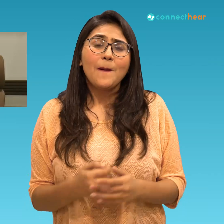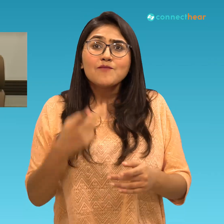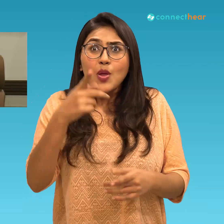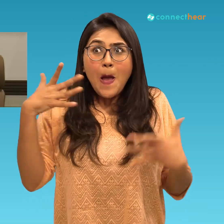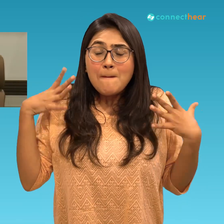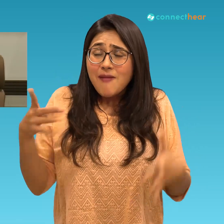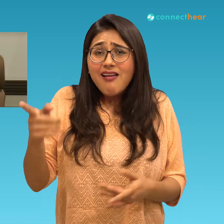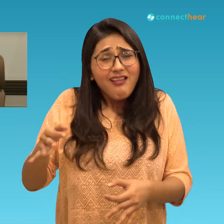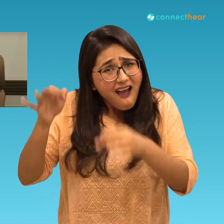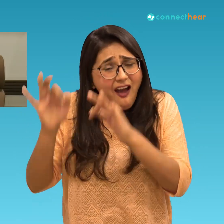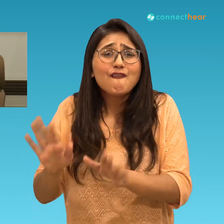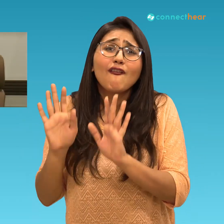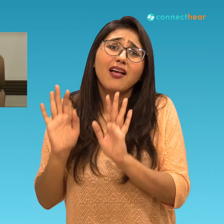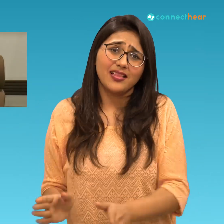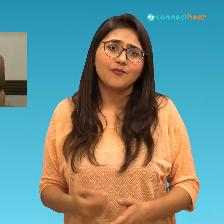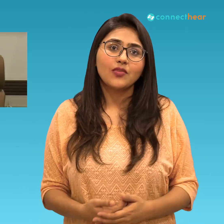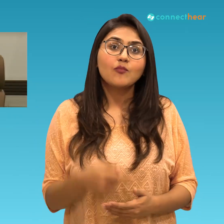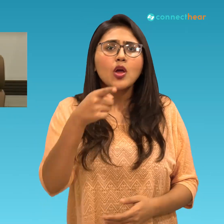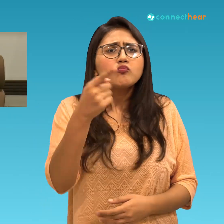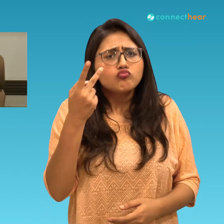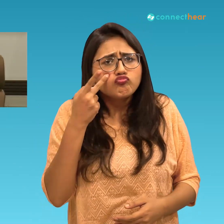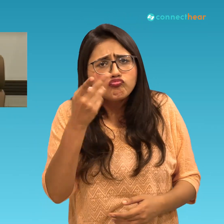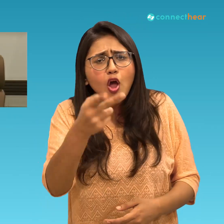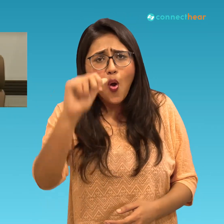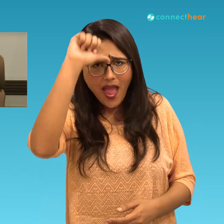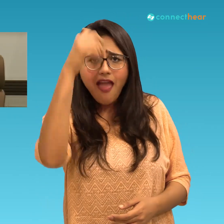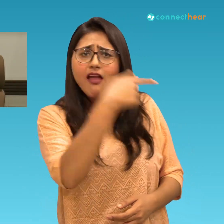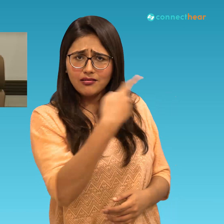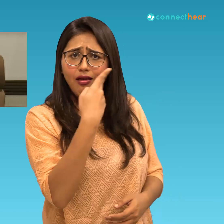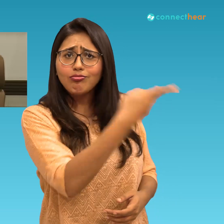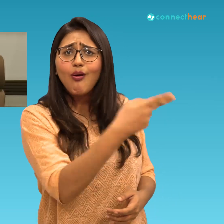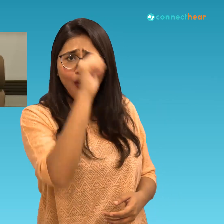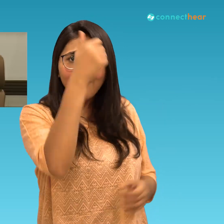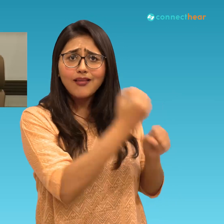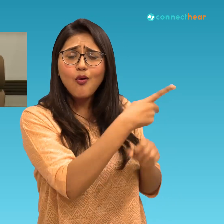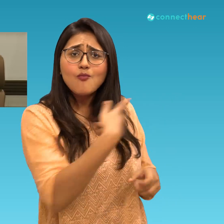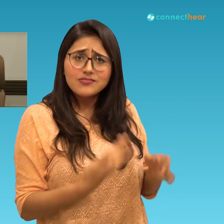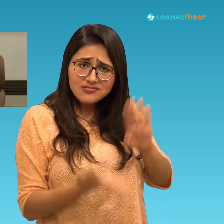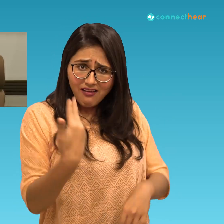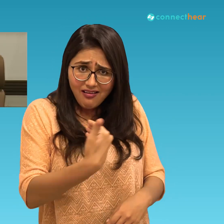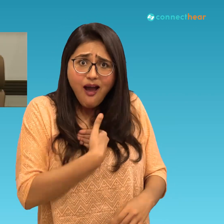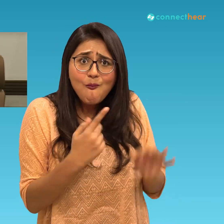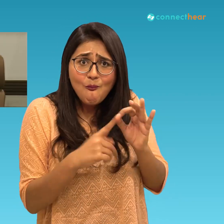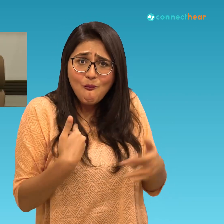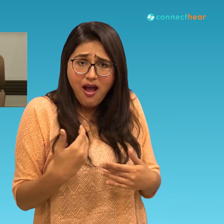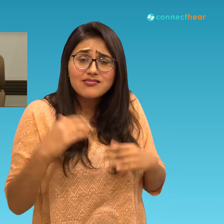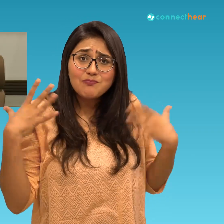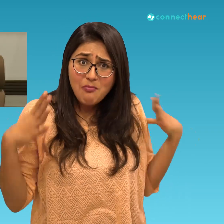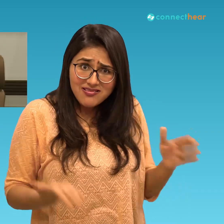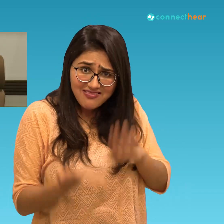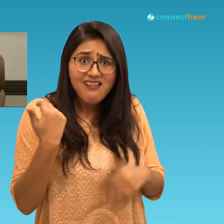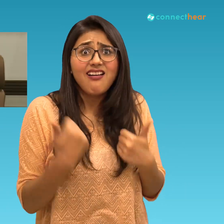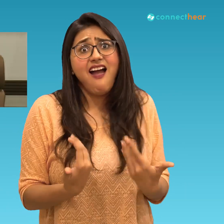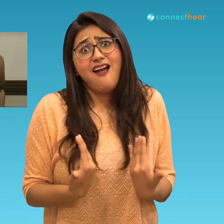इट। अगर आप अपना कंपैरिजन इंडिया के साथ करें तो आई एश्योर यू कि वी आर बेटर ऑफ देन आर नेबरिंग कंट्रीज।